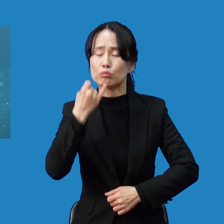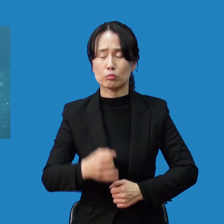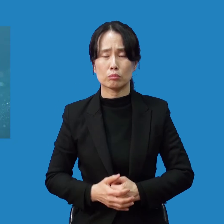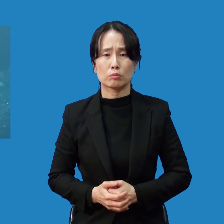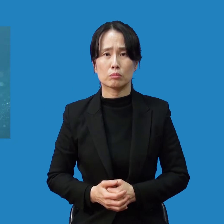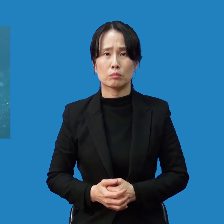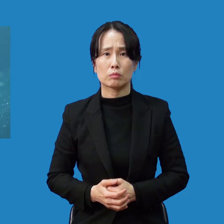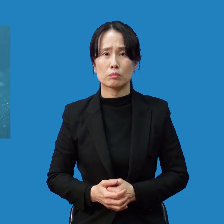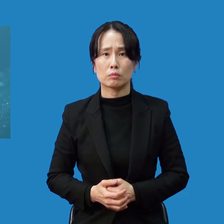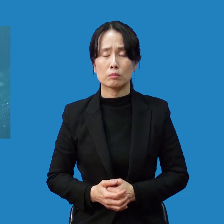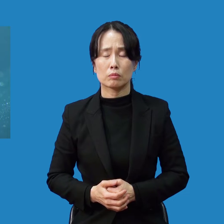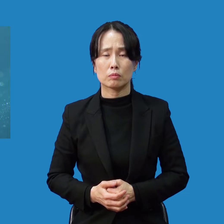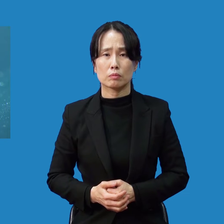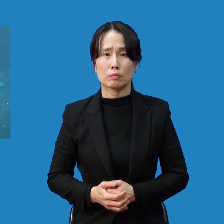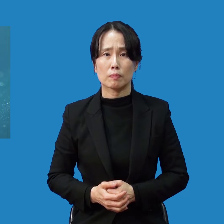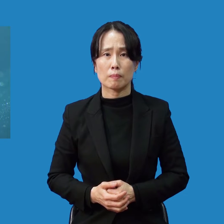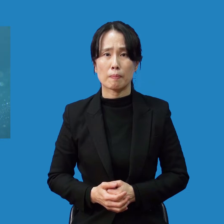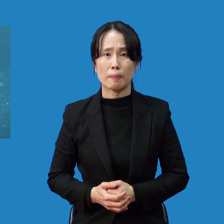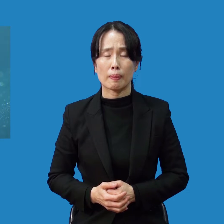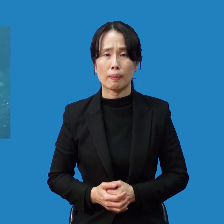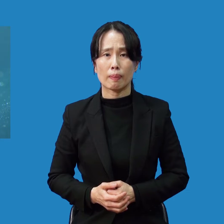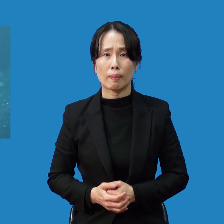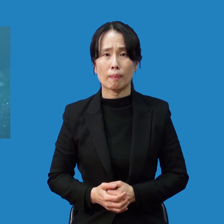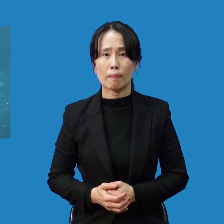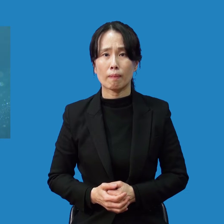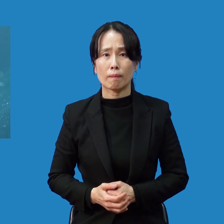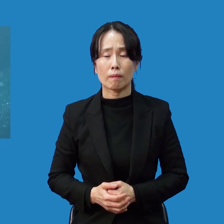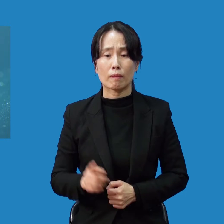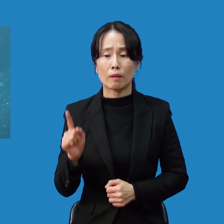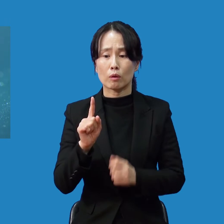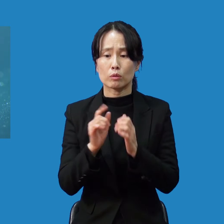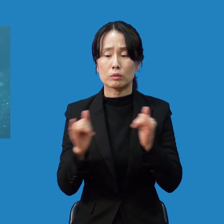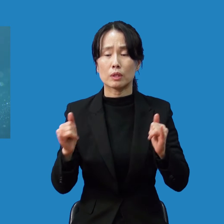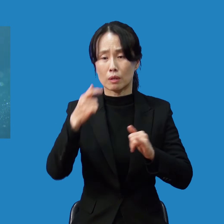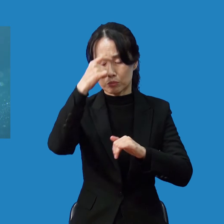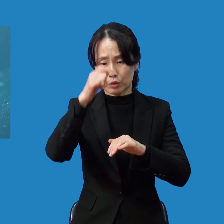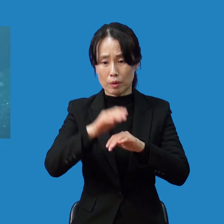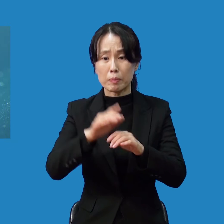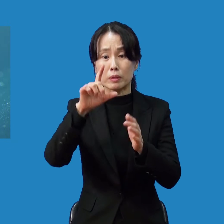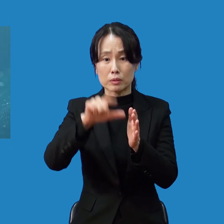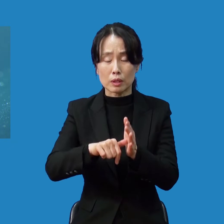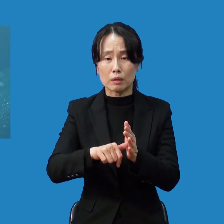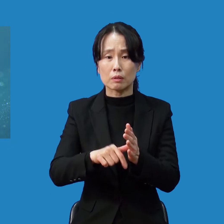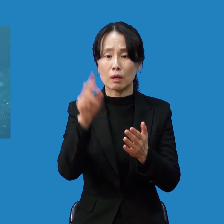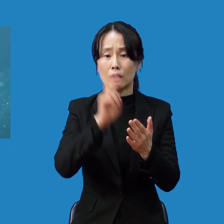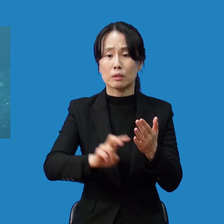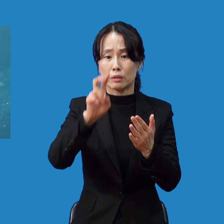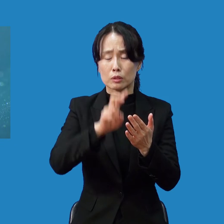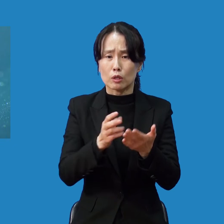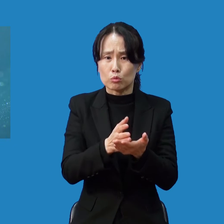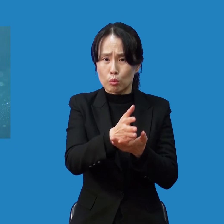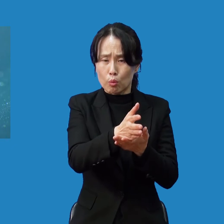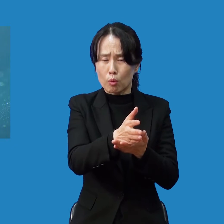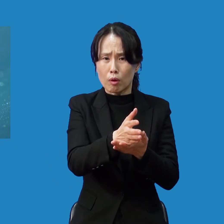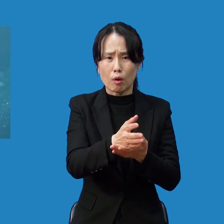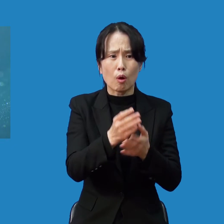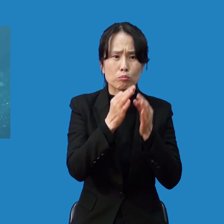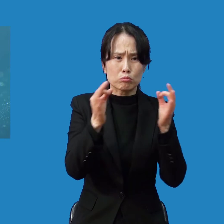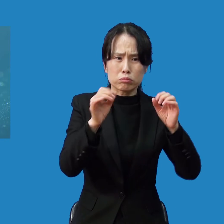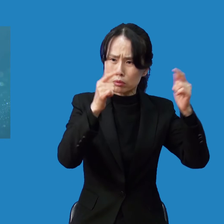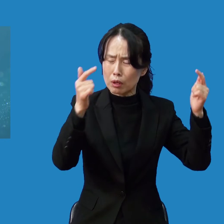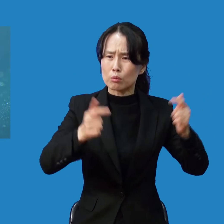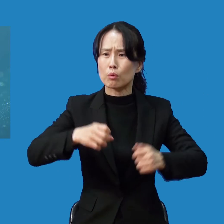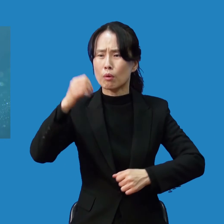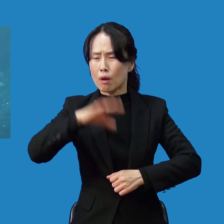것입니다. 어떤 사람은 예배 시간에 찬송가를 부르지 않고 그냥 기타